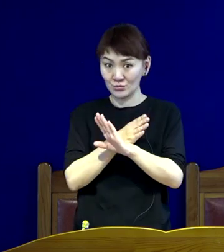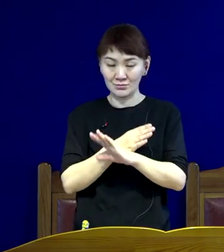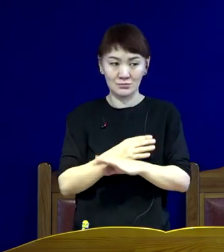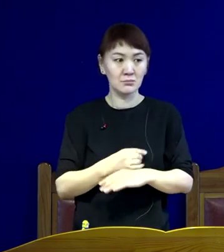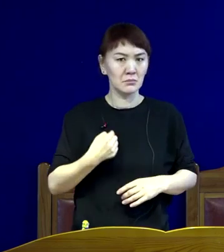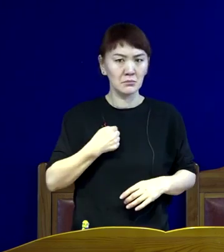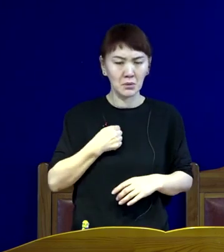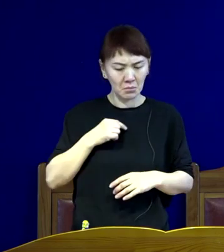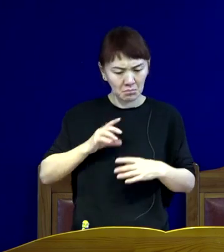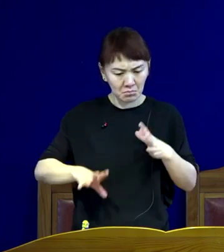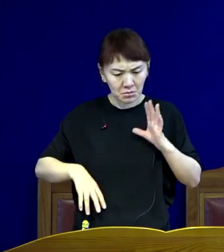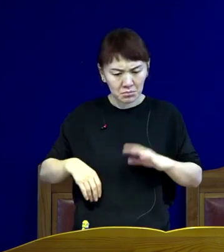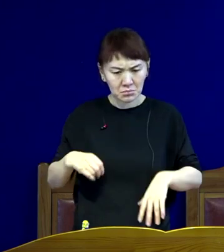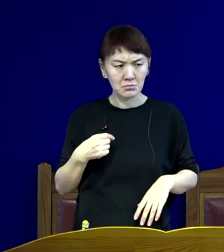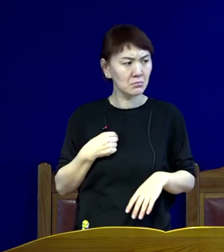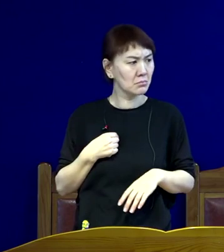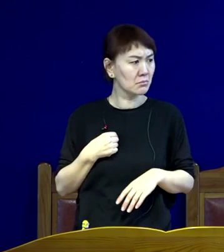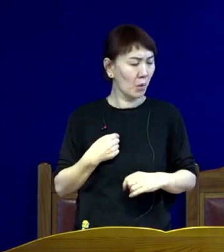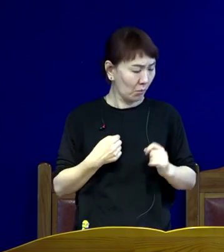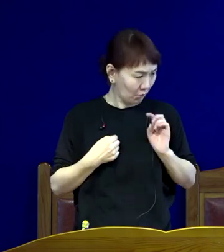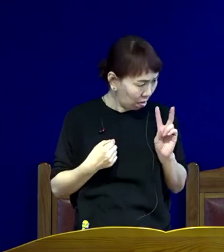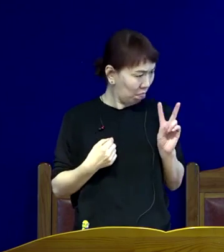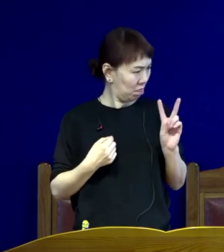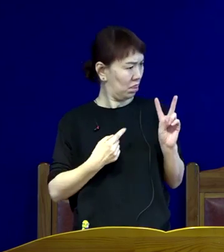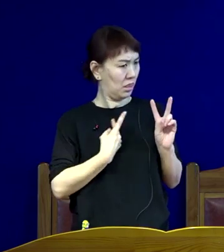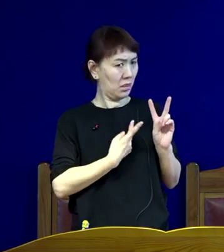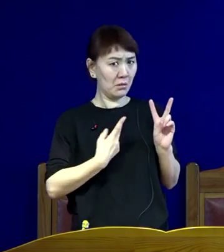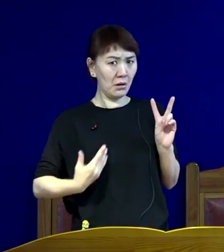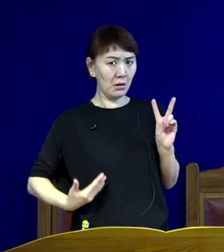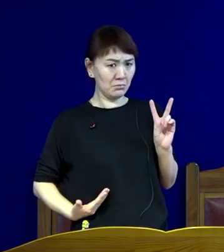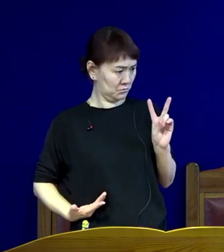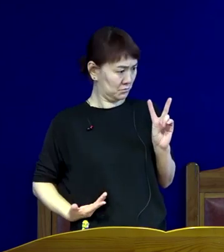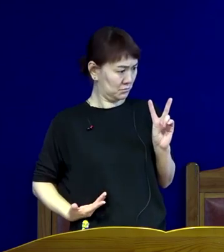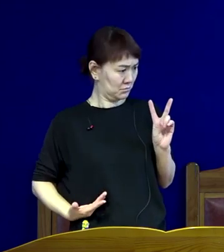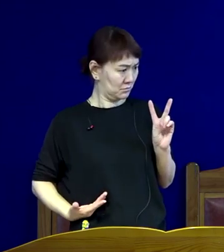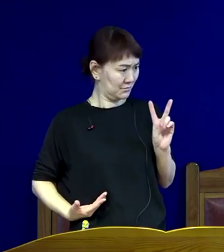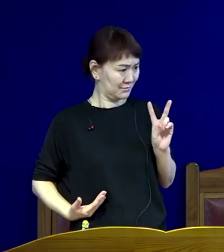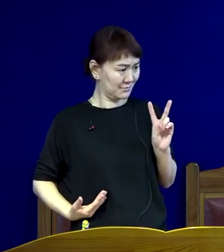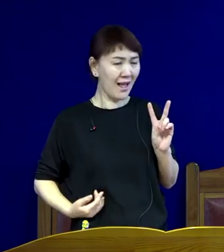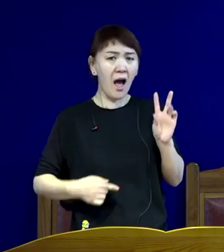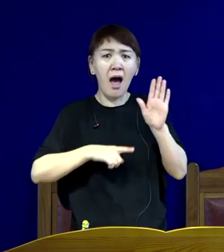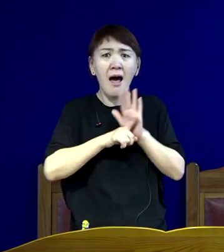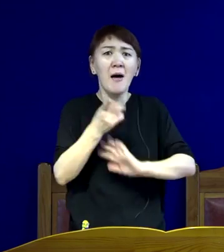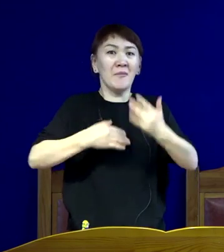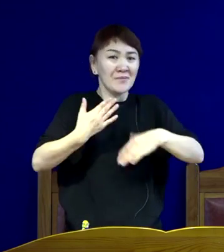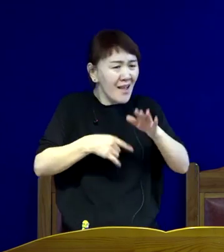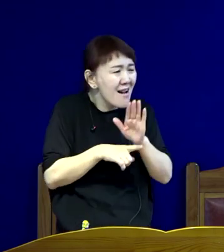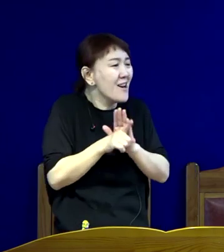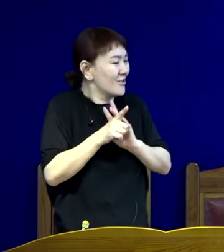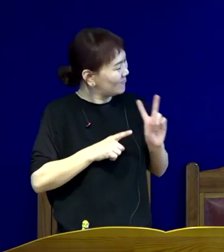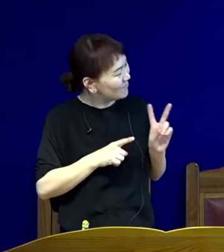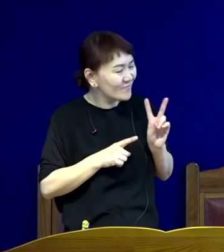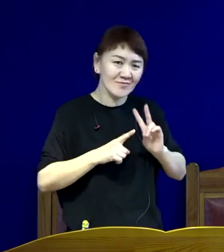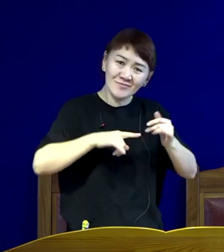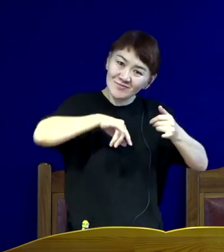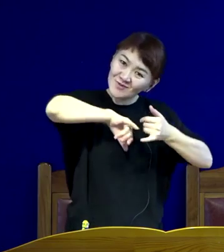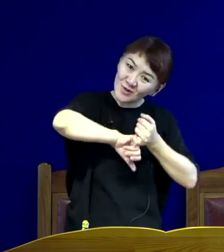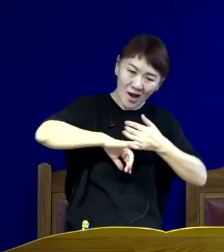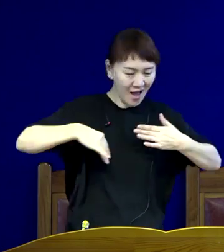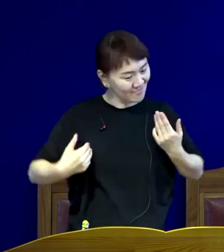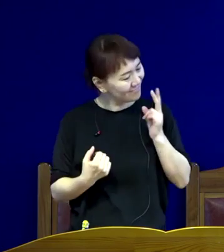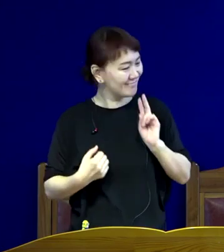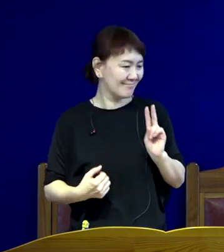надад юу гэж бодогдсон бэ гэхээр яаж хоёулахны амьдрах юм бэ? Уг нь бол хамгийн хоёулахнаар амьдралаа хэлчихсэн шүү дээ. Буцаад яг тэр